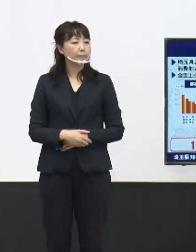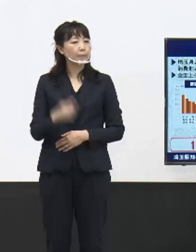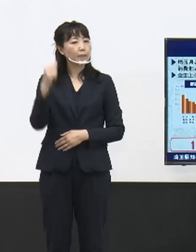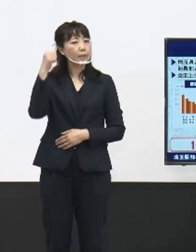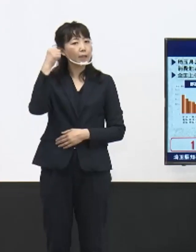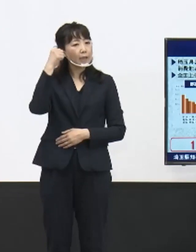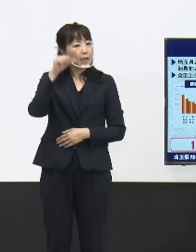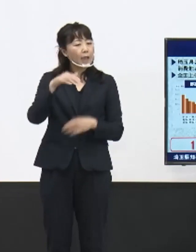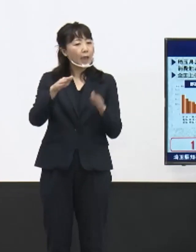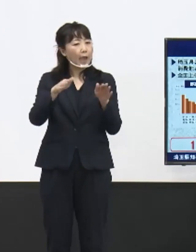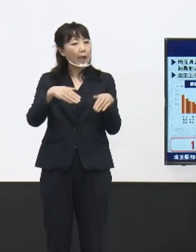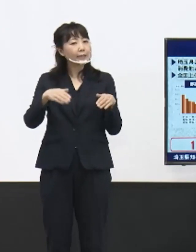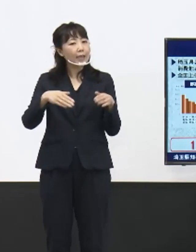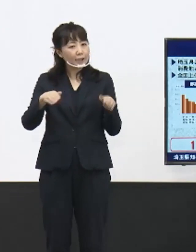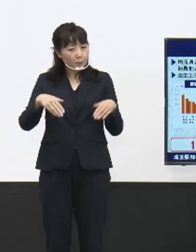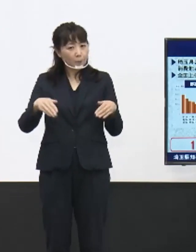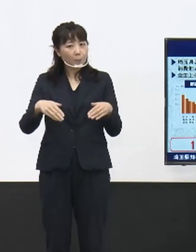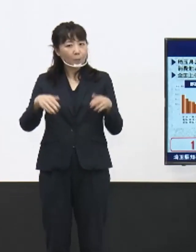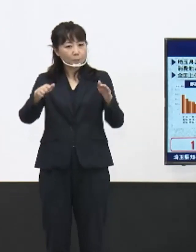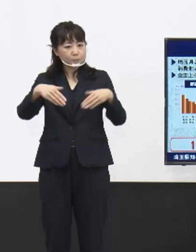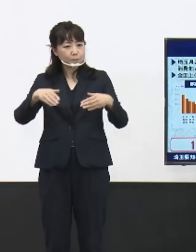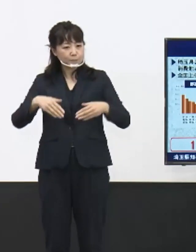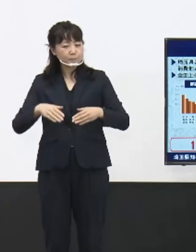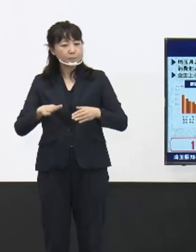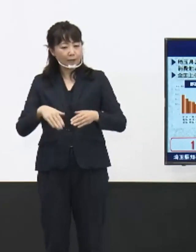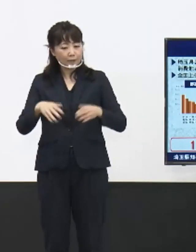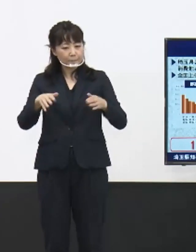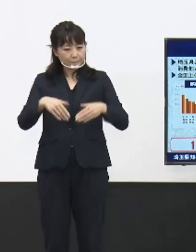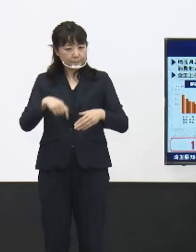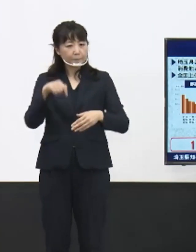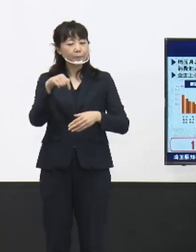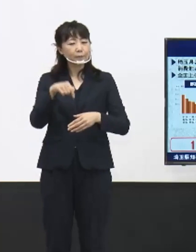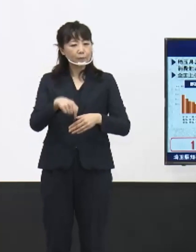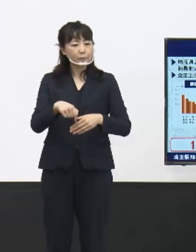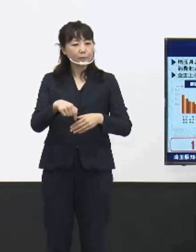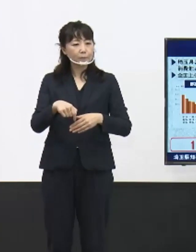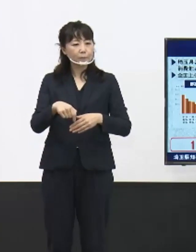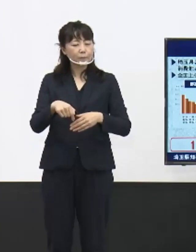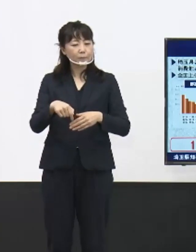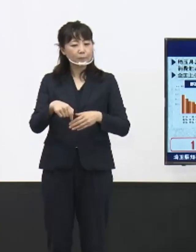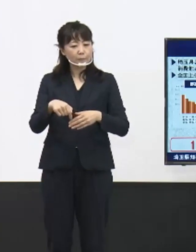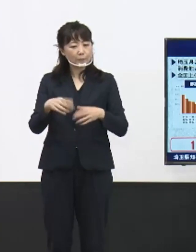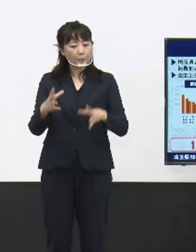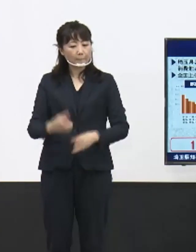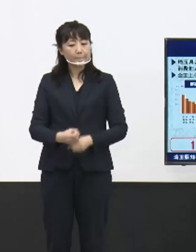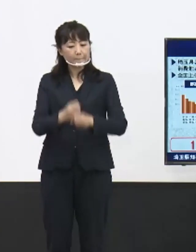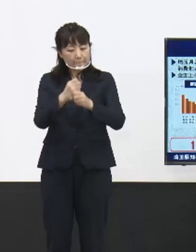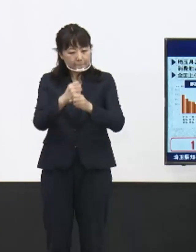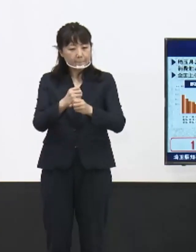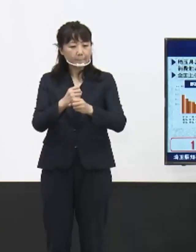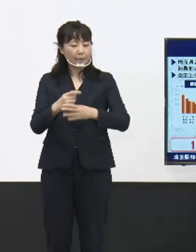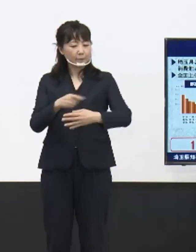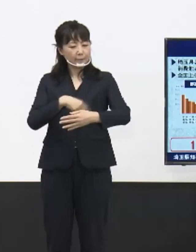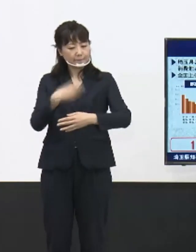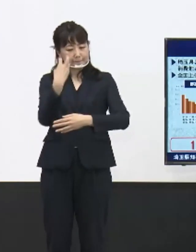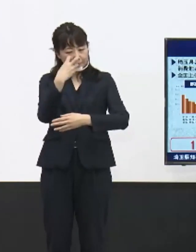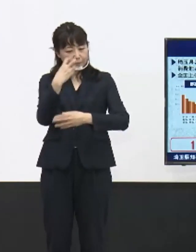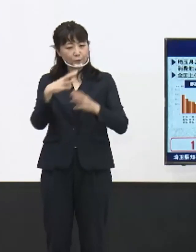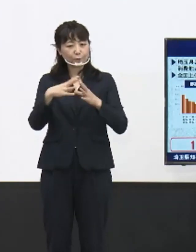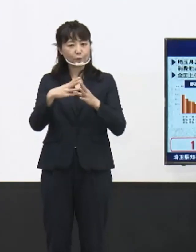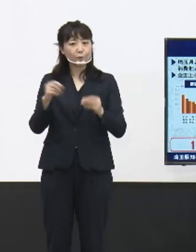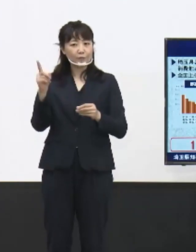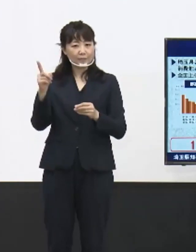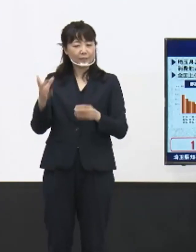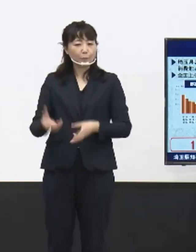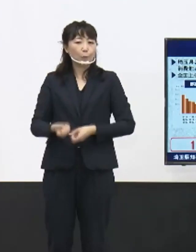アンケートを各店舗から集めておりまして、それを回収してその内容について検証して、国の方と共有を図っていきたいと思っ